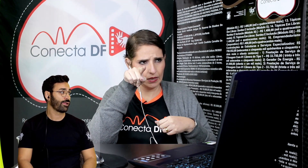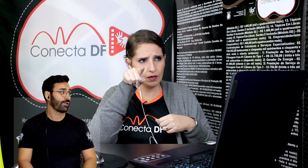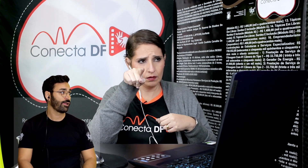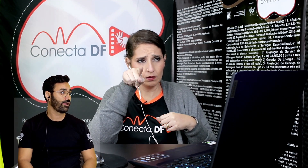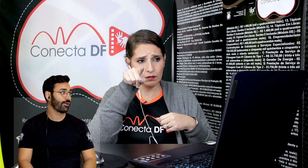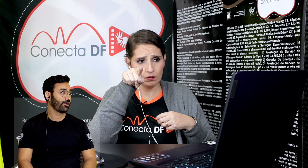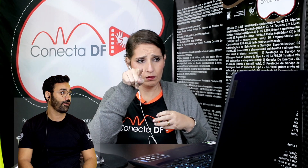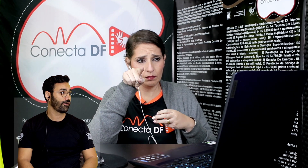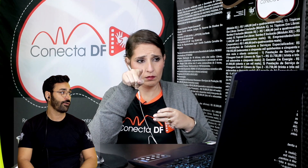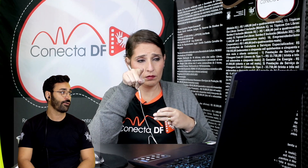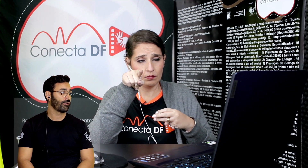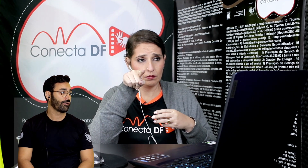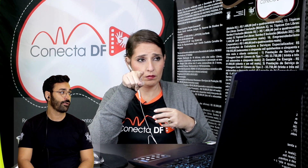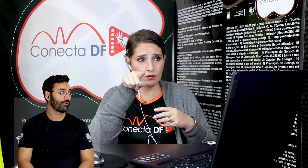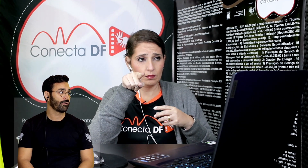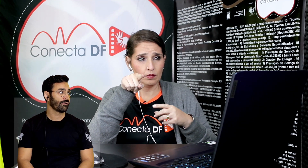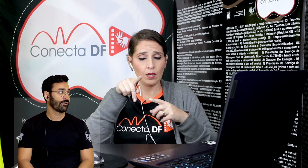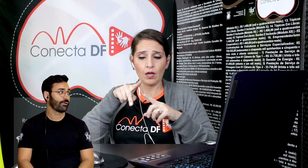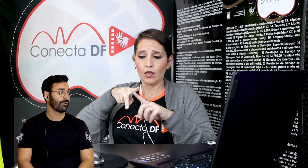Você